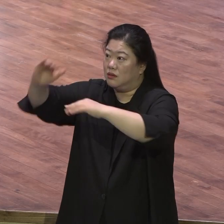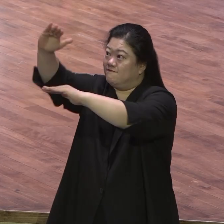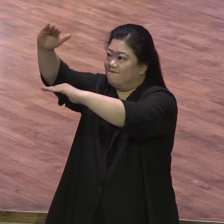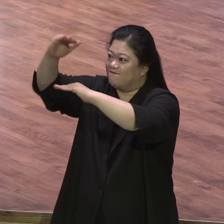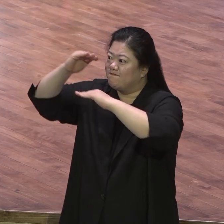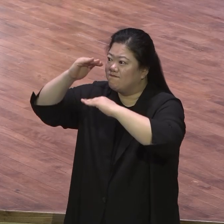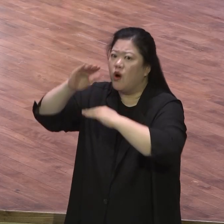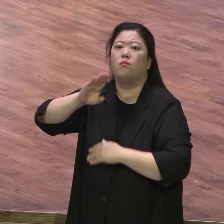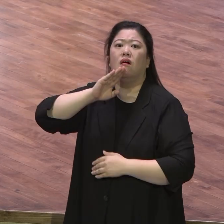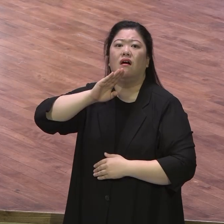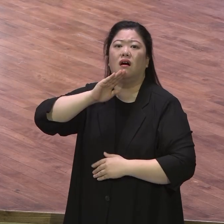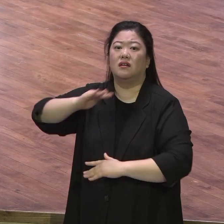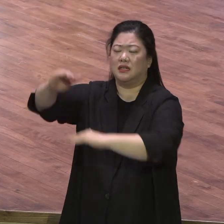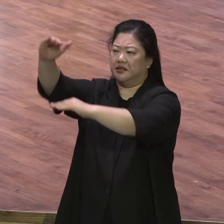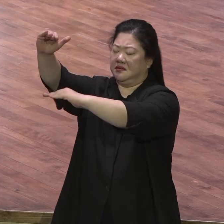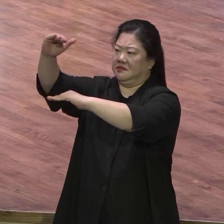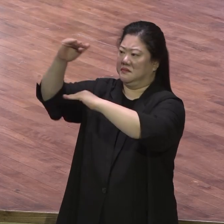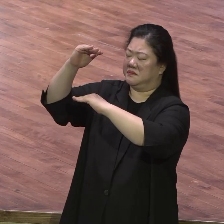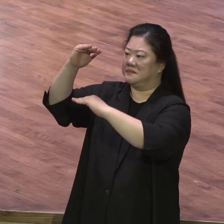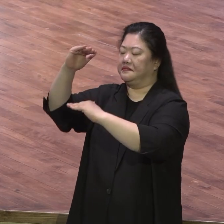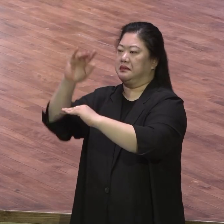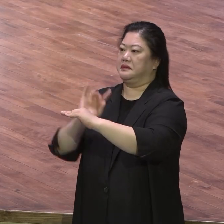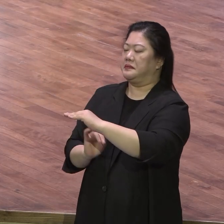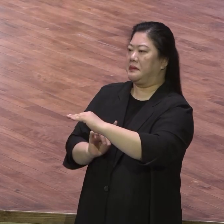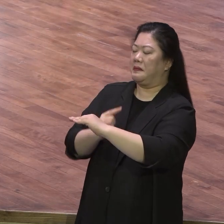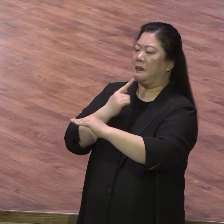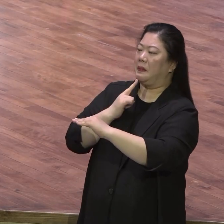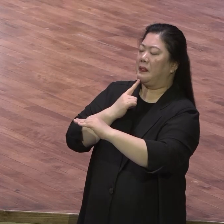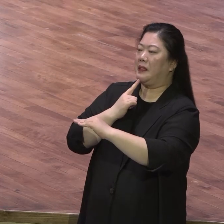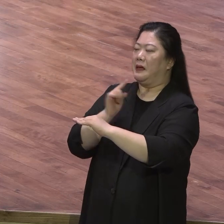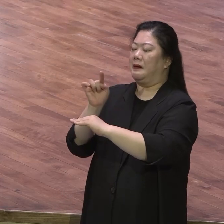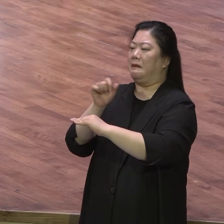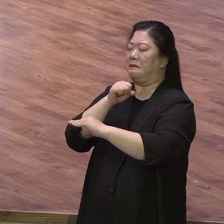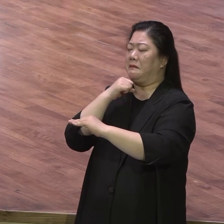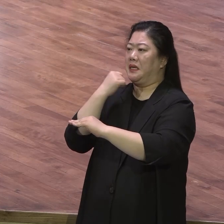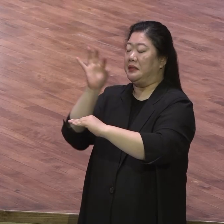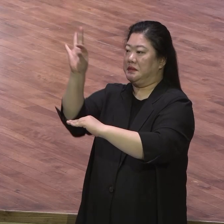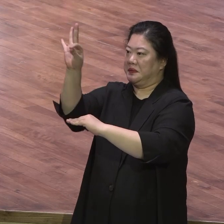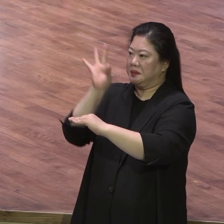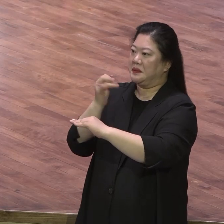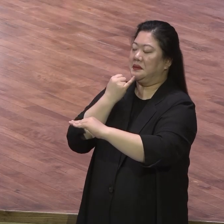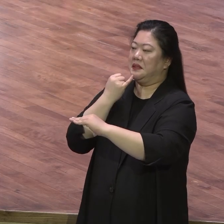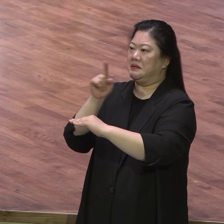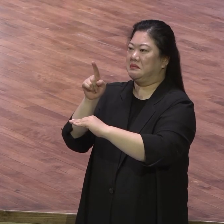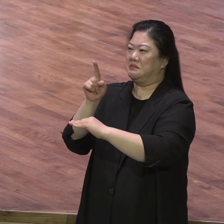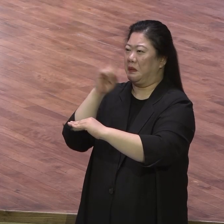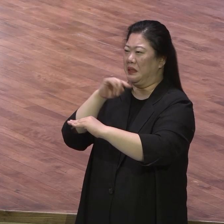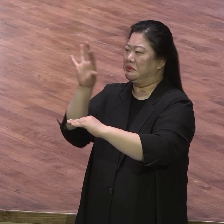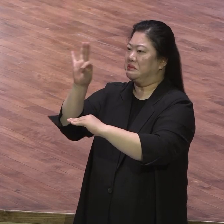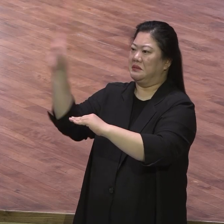자기 기준대로 자기 편리대로 대충 그냥 받아들여요 대충